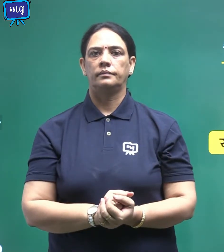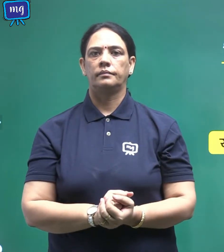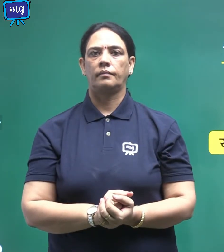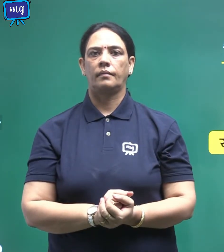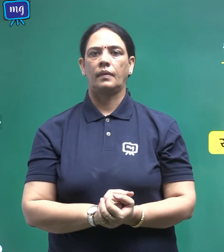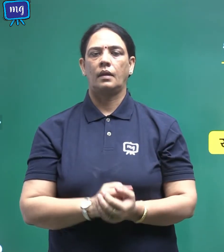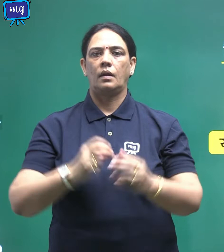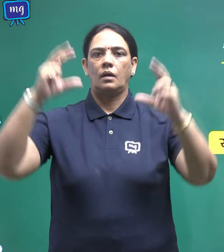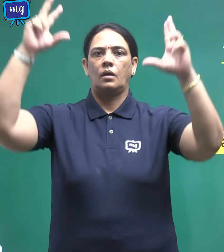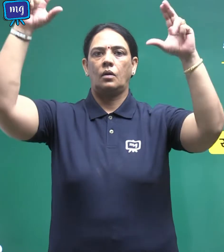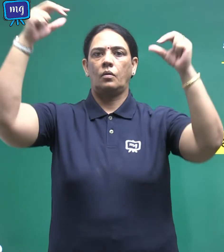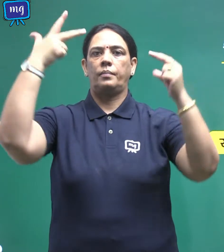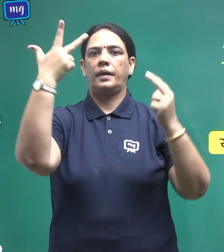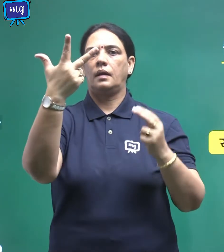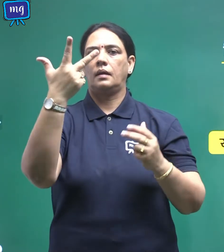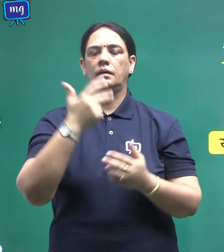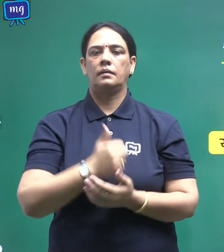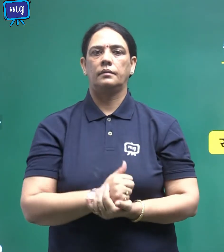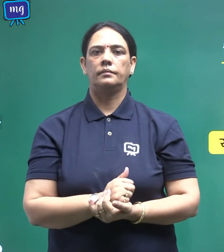अध्याय 8